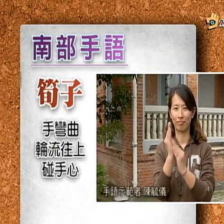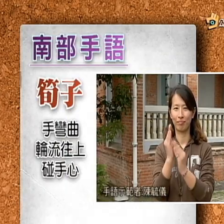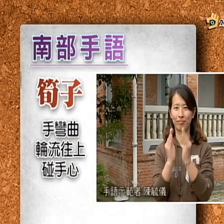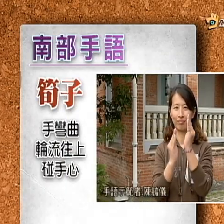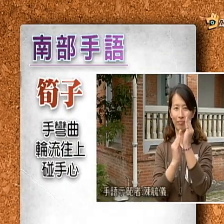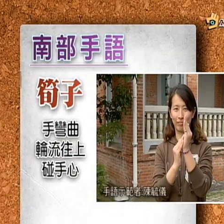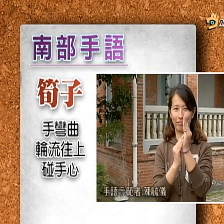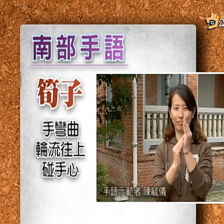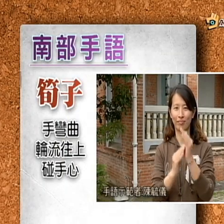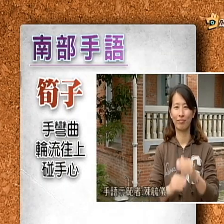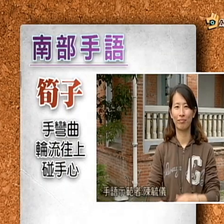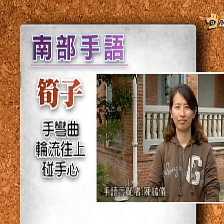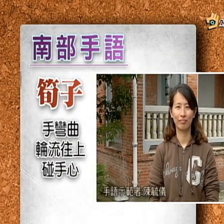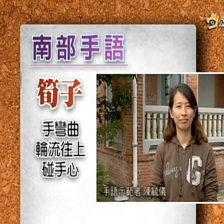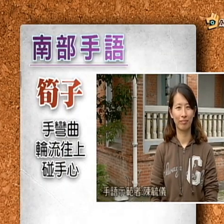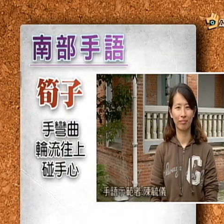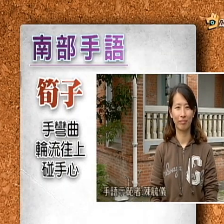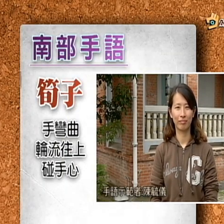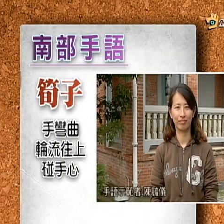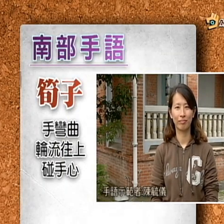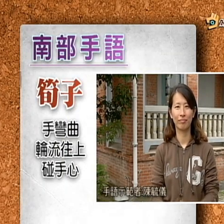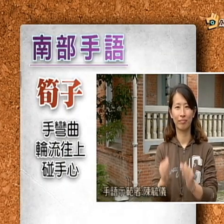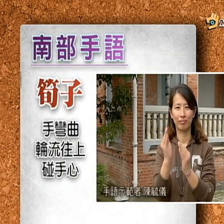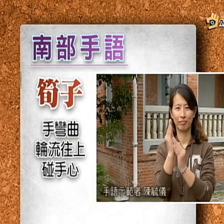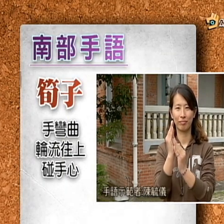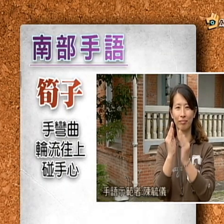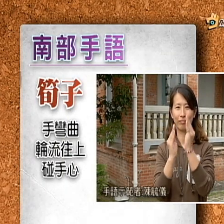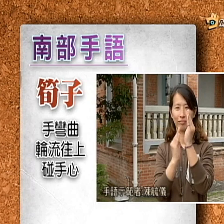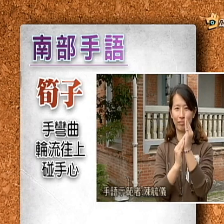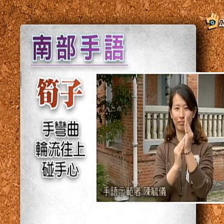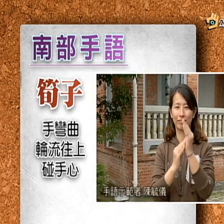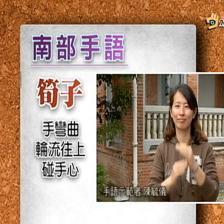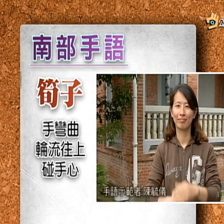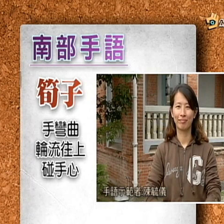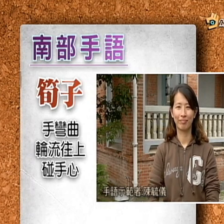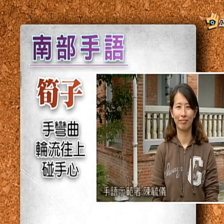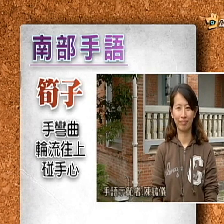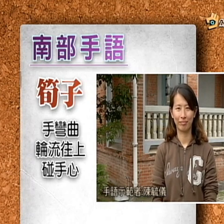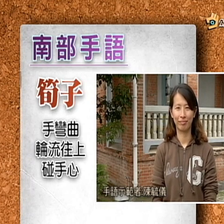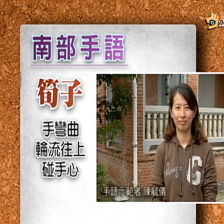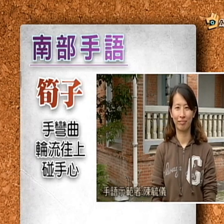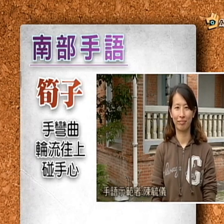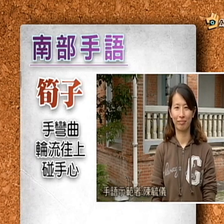笋子的南部笔法是模仿笋子往上生长的样子。